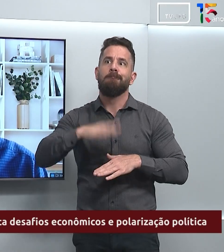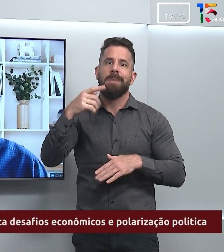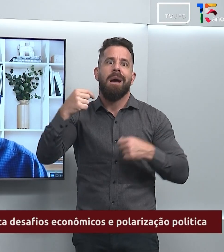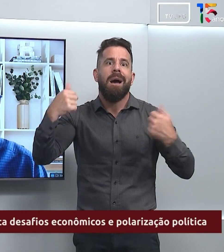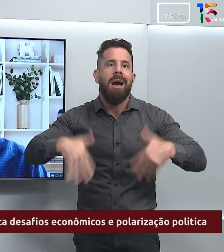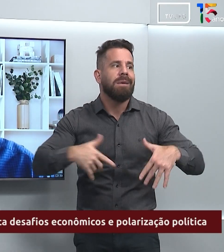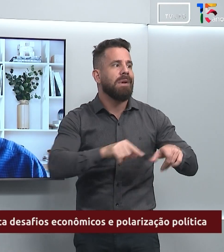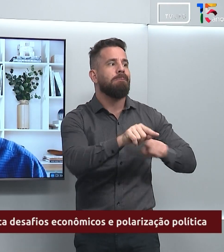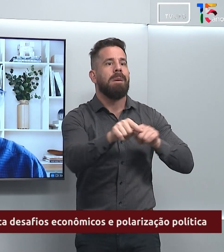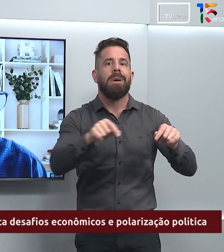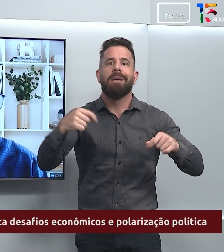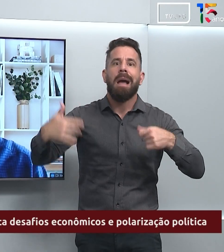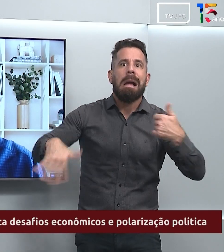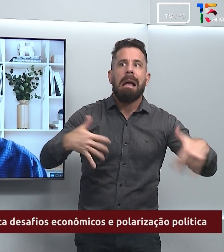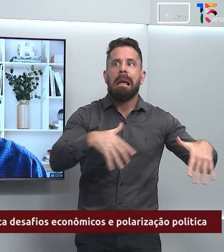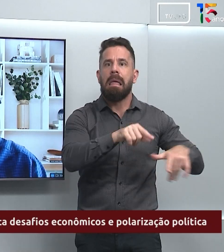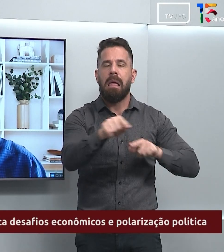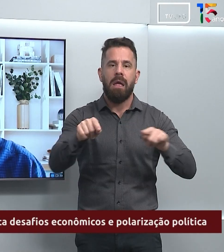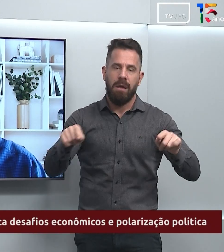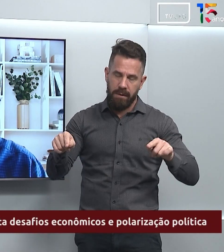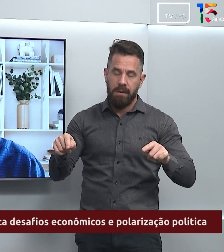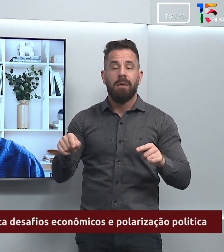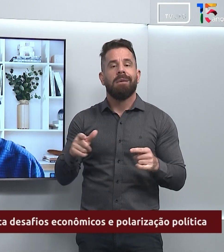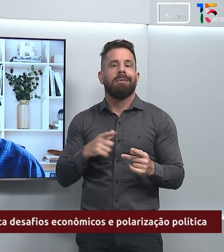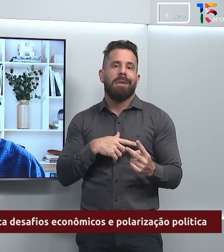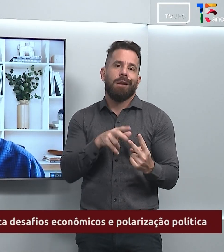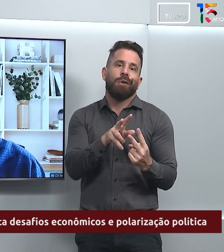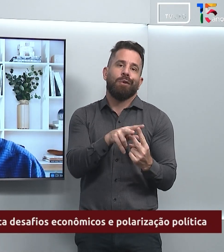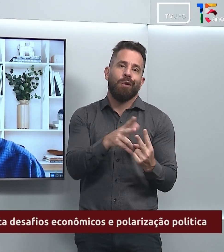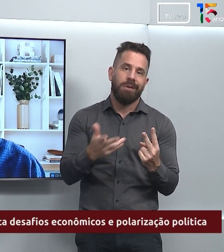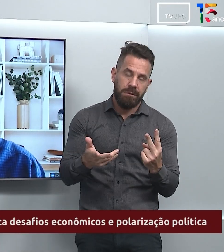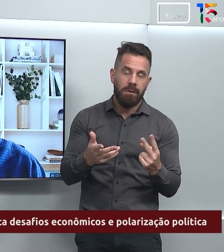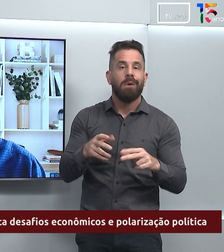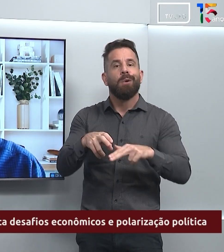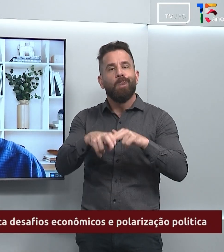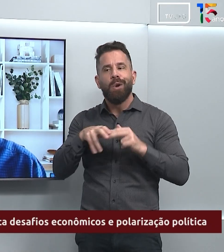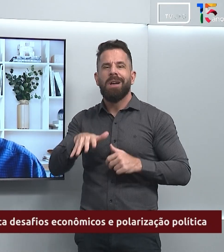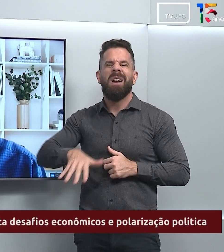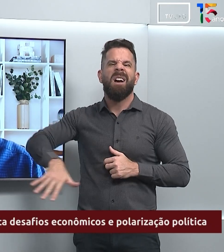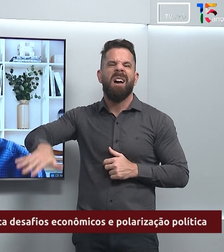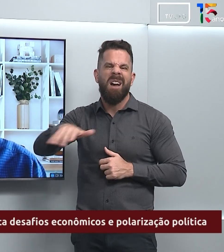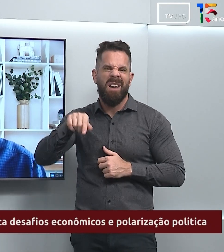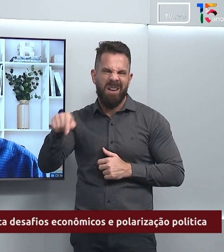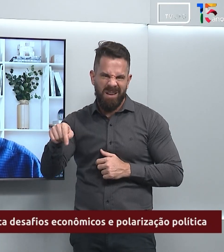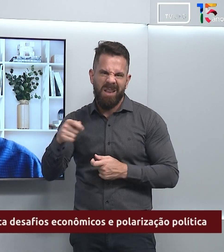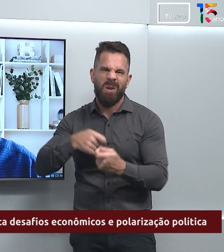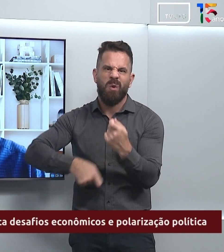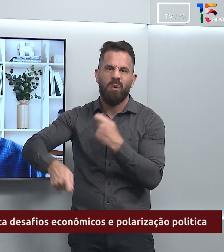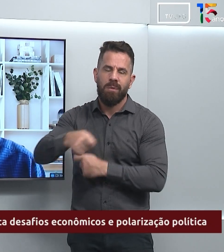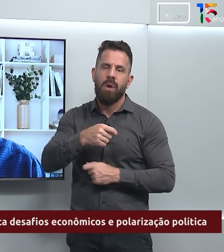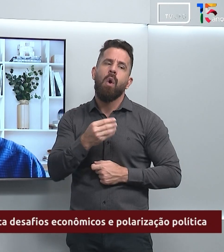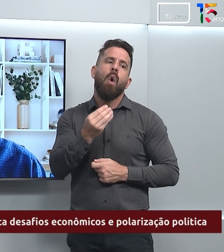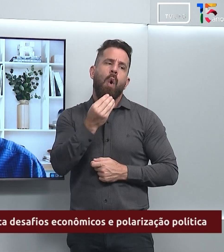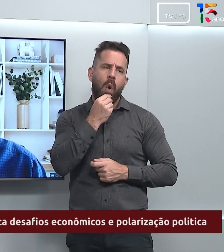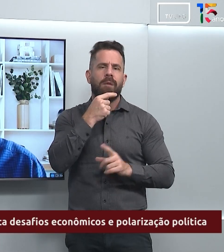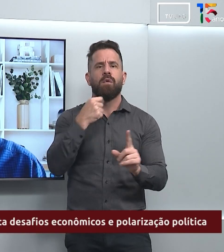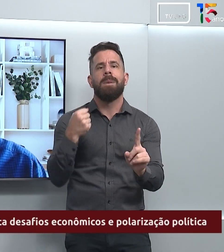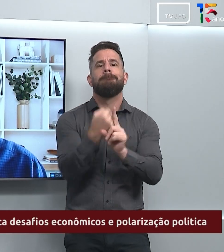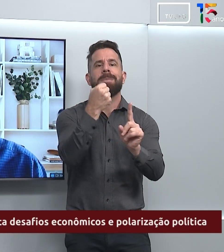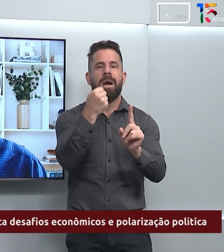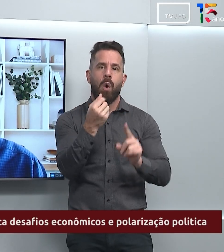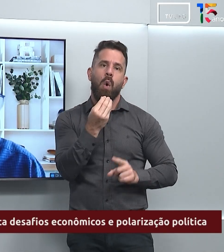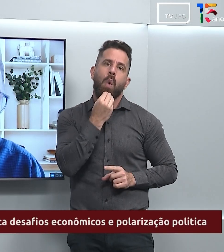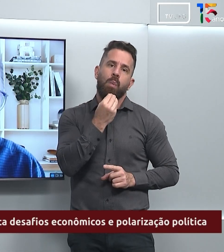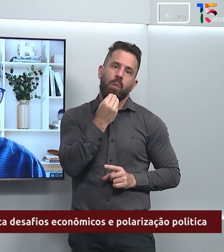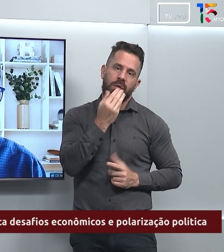está relacionado exatamente a esse movimento, né? E, sem dúvida nenhuma, tem impacto, né? Tem impacto